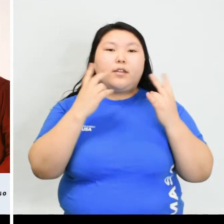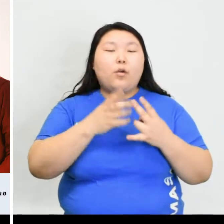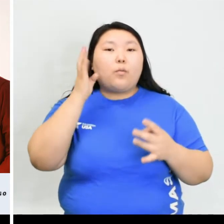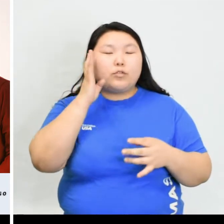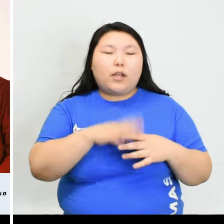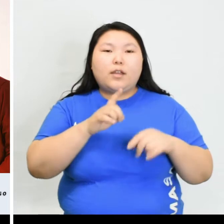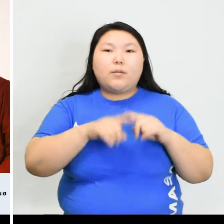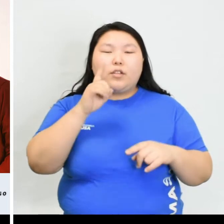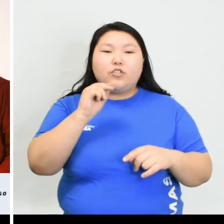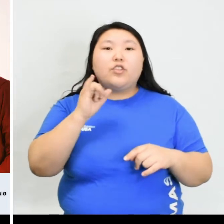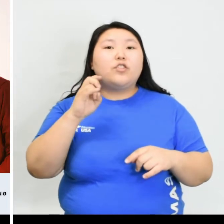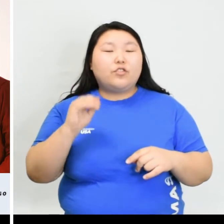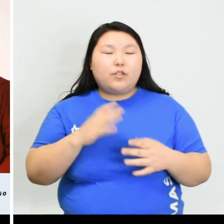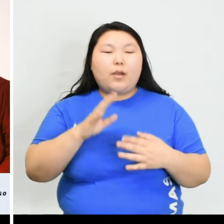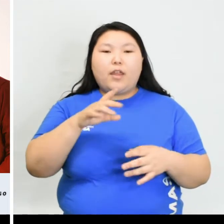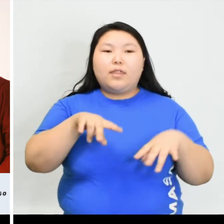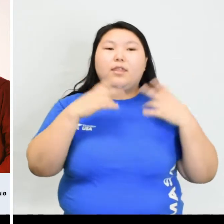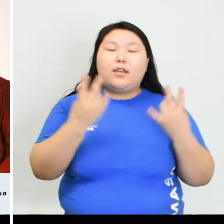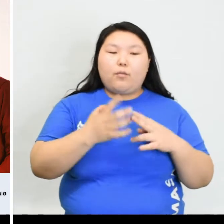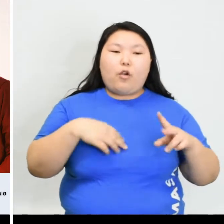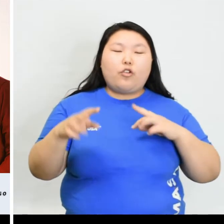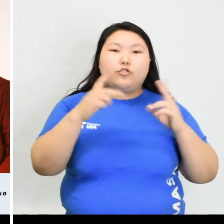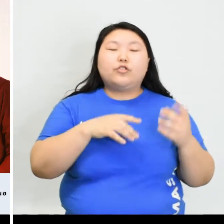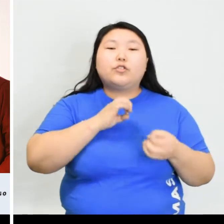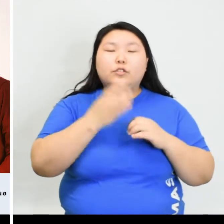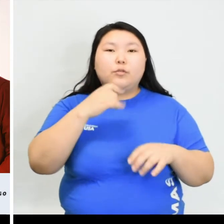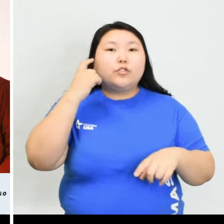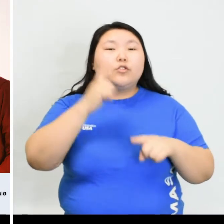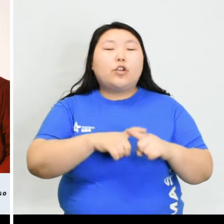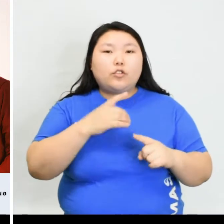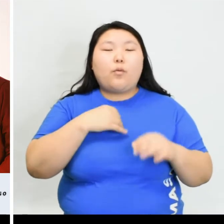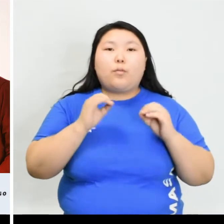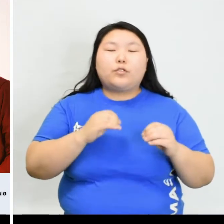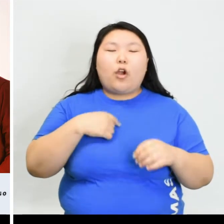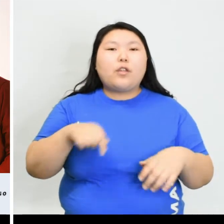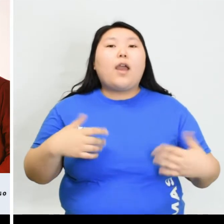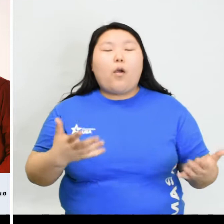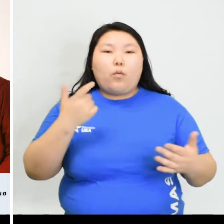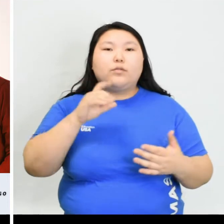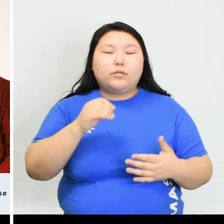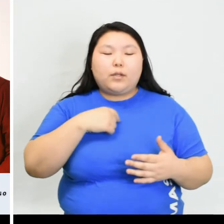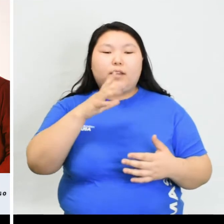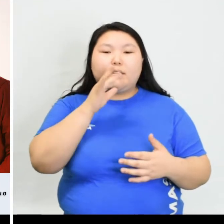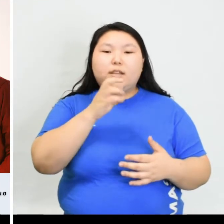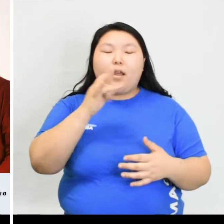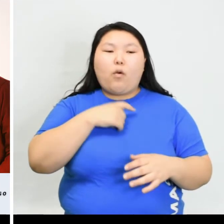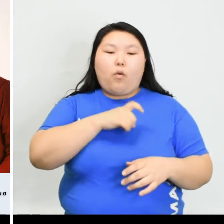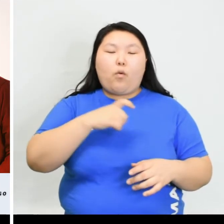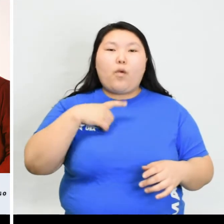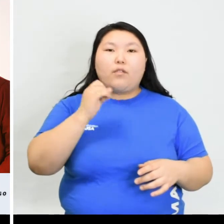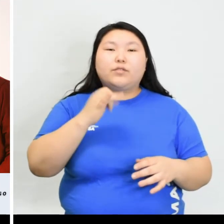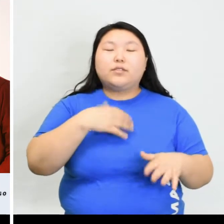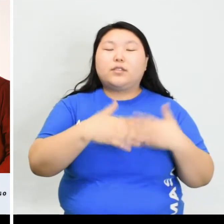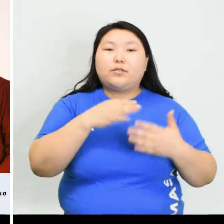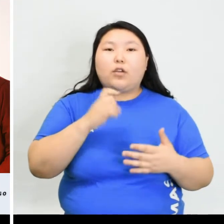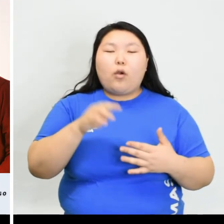одоо нийгмийн бодлого ямар нэгэн change тэ нэг нийгмийн өөрчлөлт хийх тийм зорилготой болоод одоо яах вэ? Би ч одоо насаараа нэг